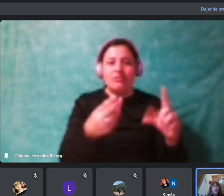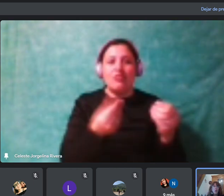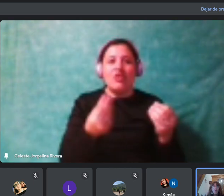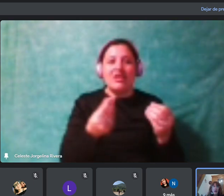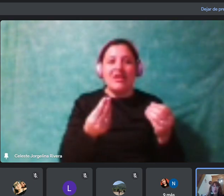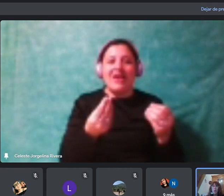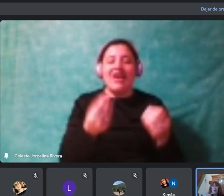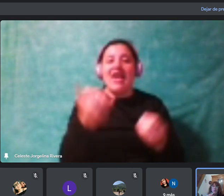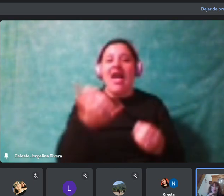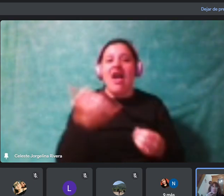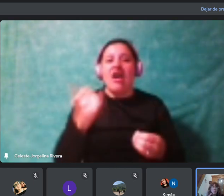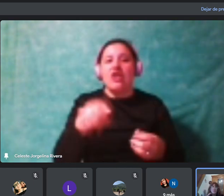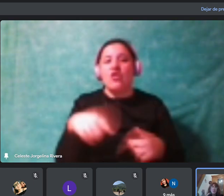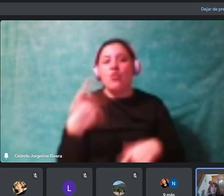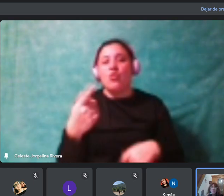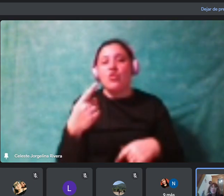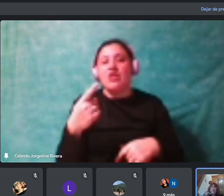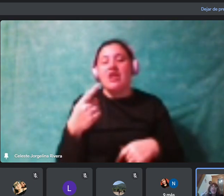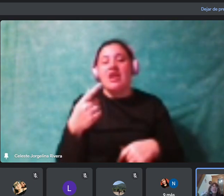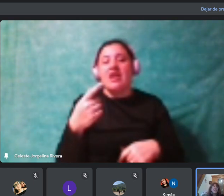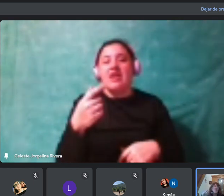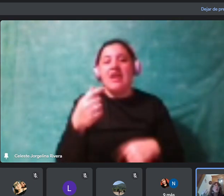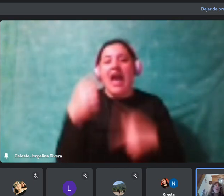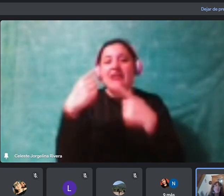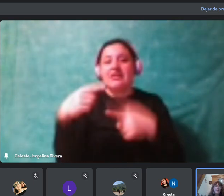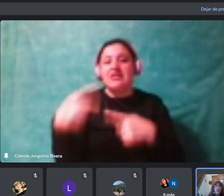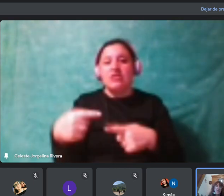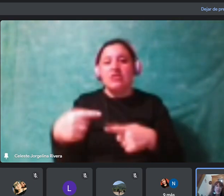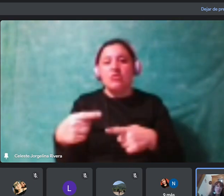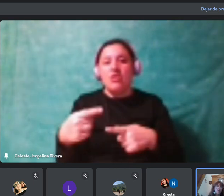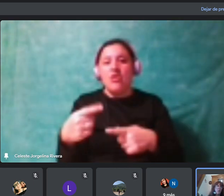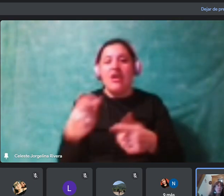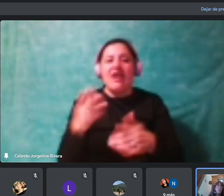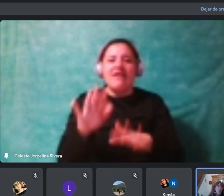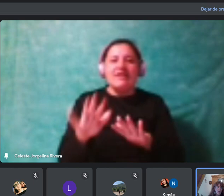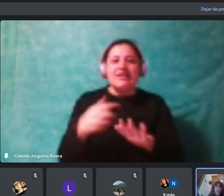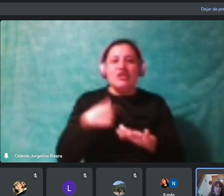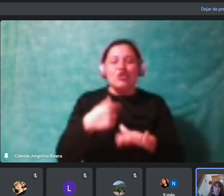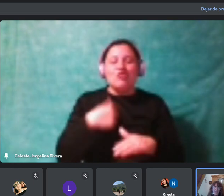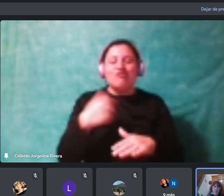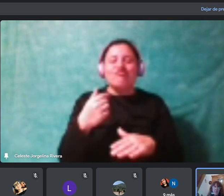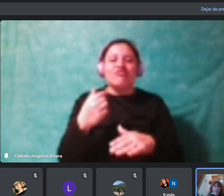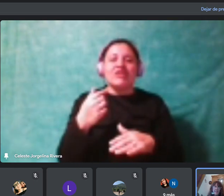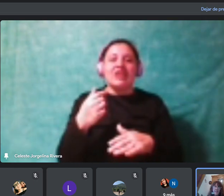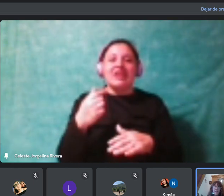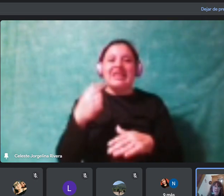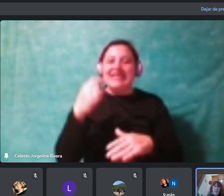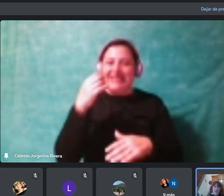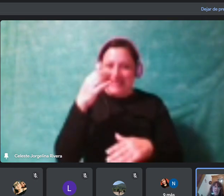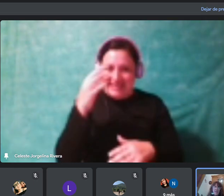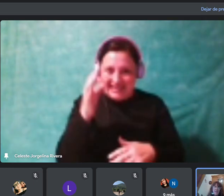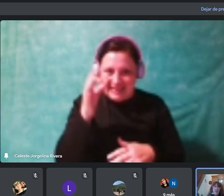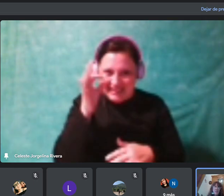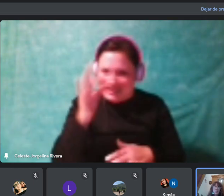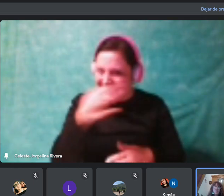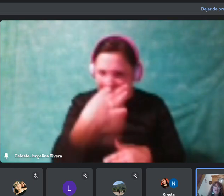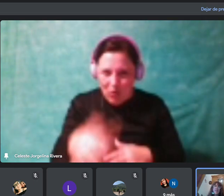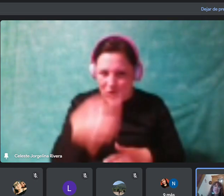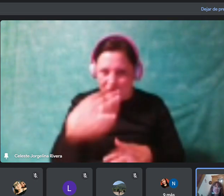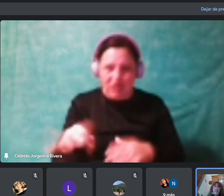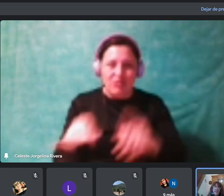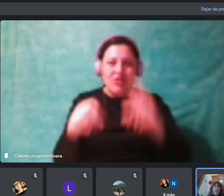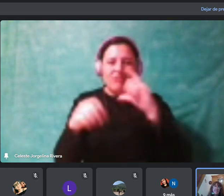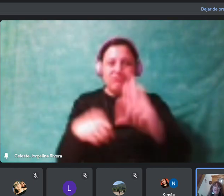artículo, aunque no esté muy segura, yo sé que ahí tengo que abrir un bloque. ¿Sí? Entonces en